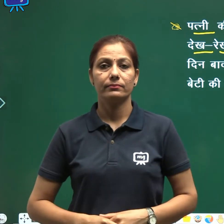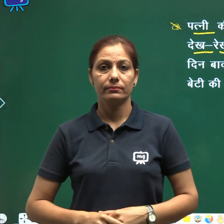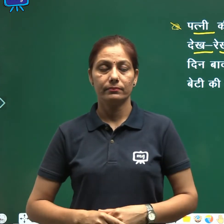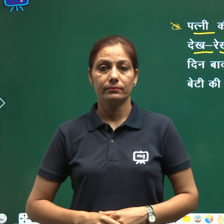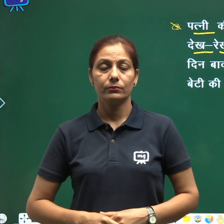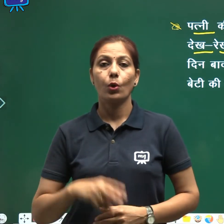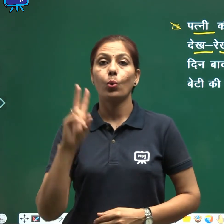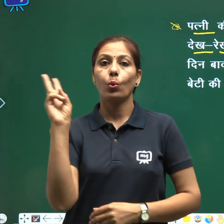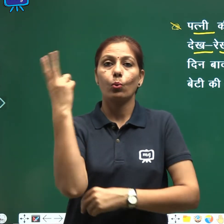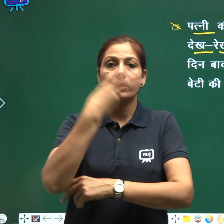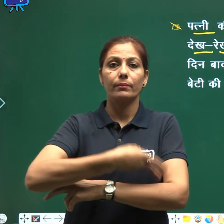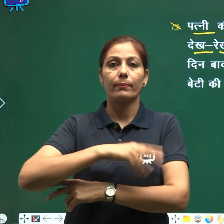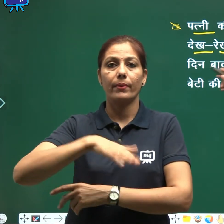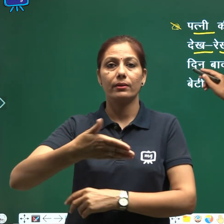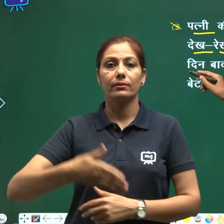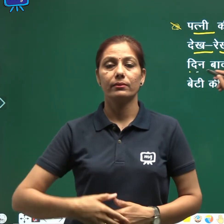2 दिन बाद